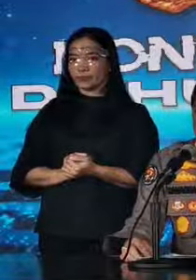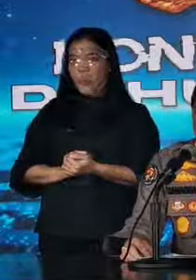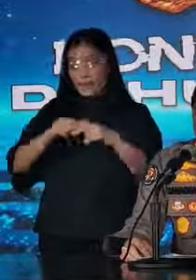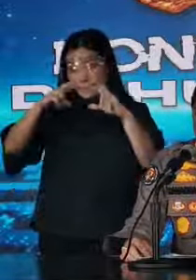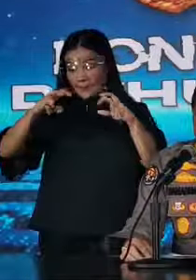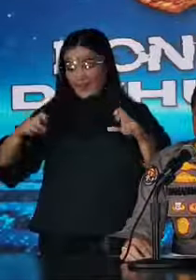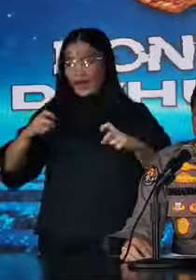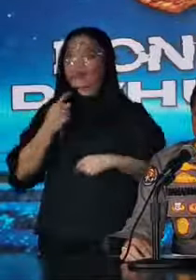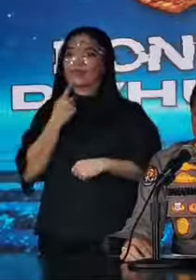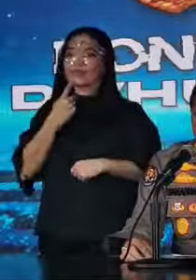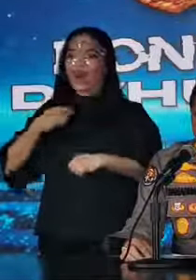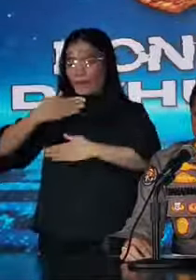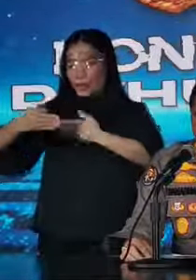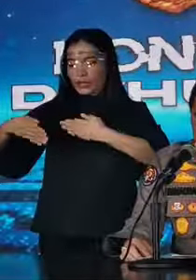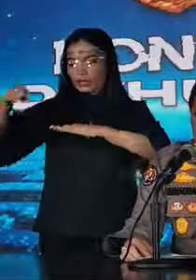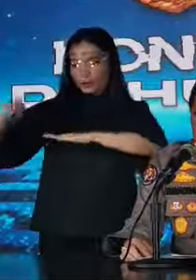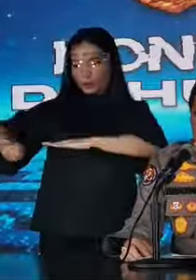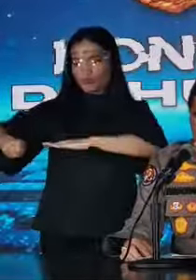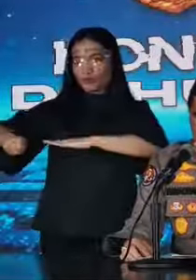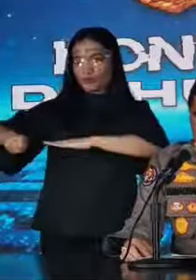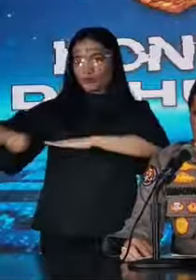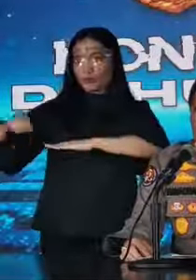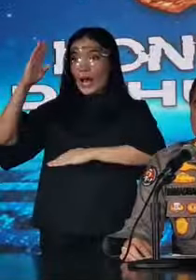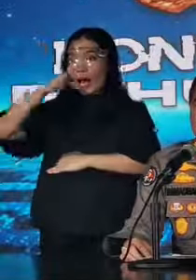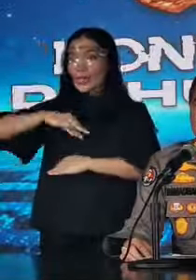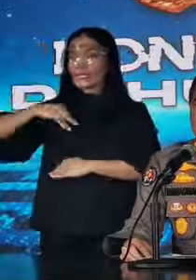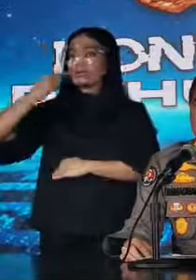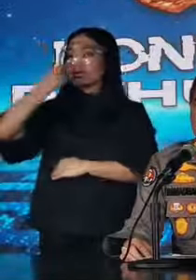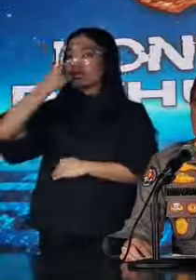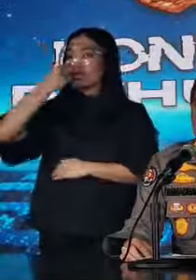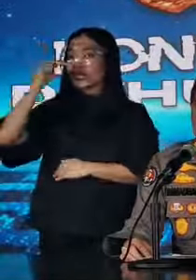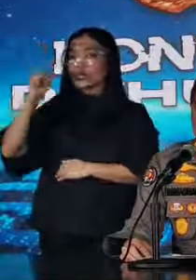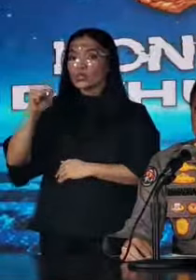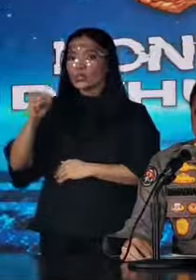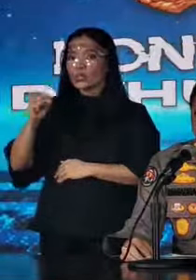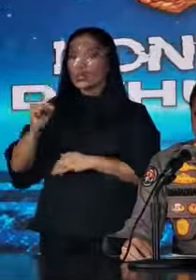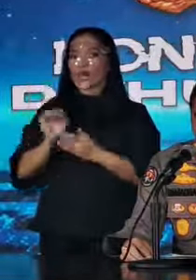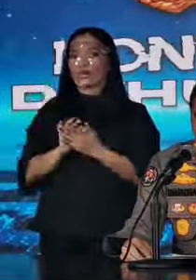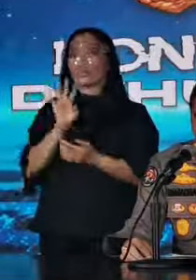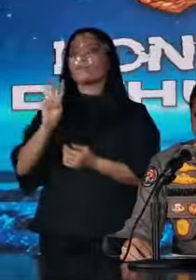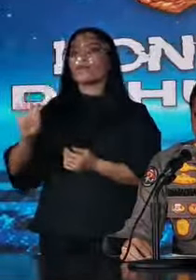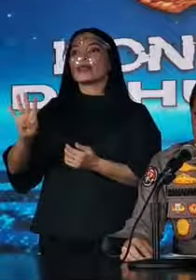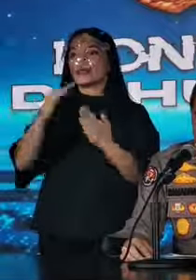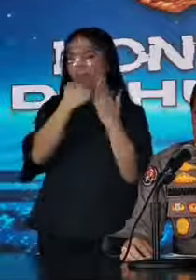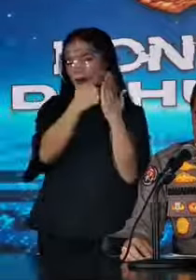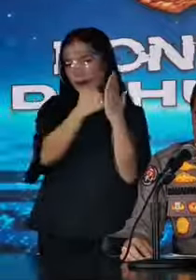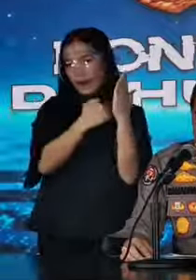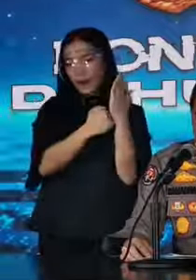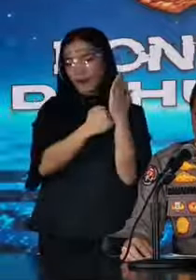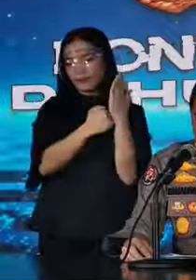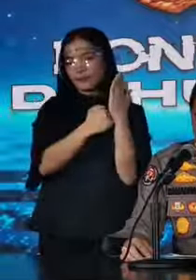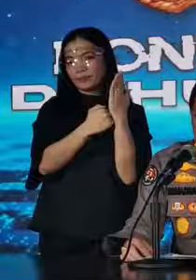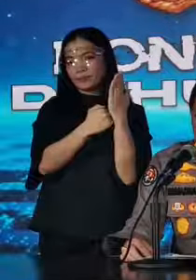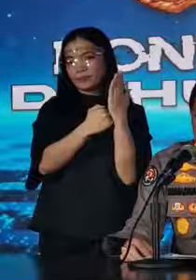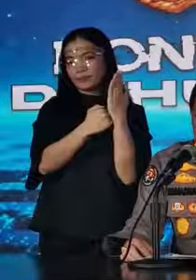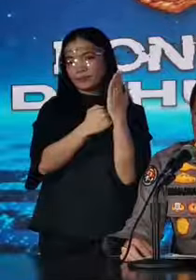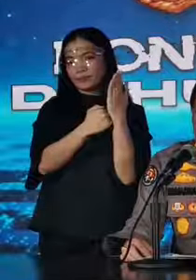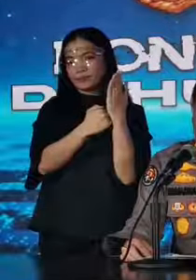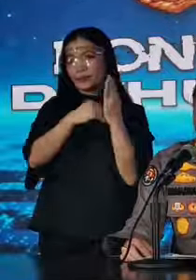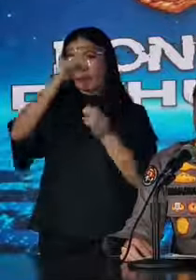penyidikan tindak pidana pada hari Senin tersebut dilakukan 4 kegiatan